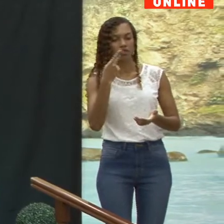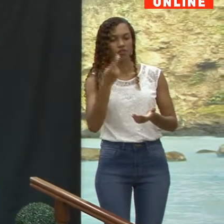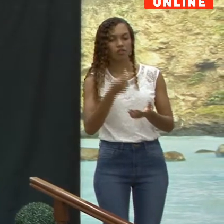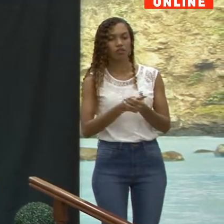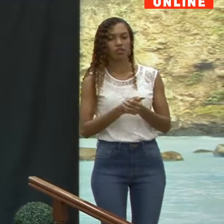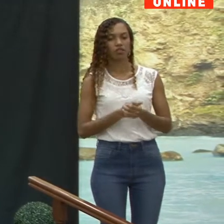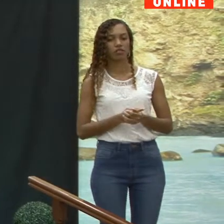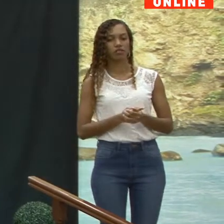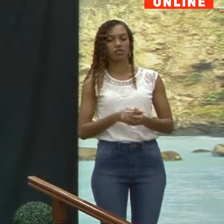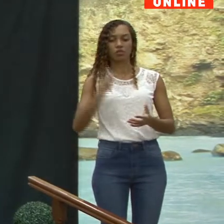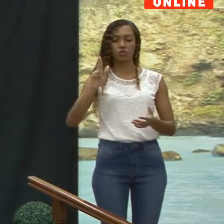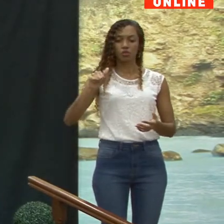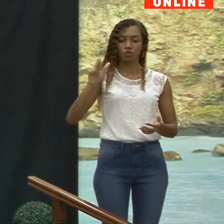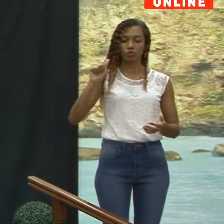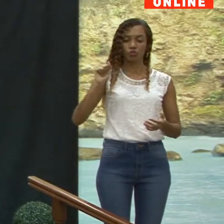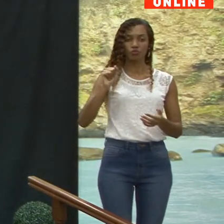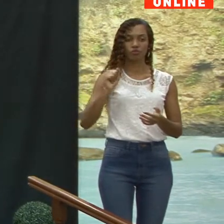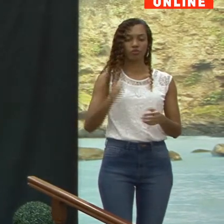faça isso.